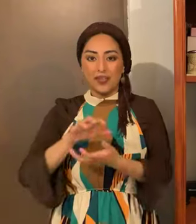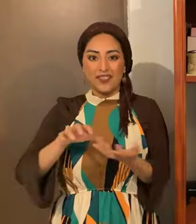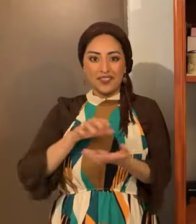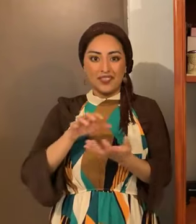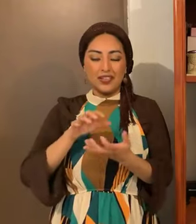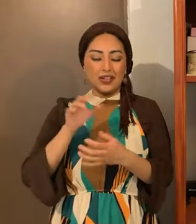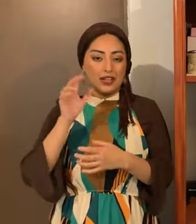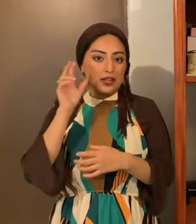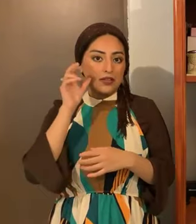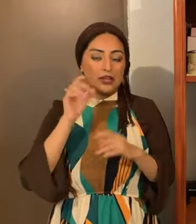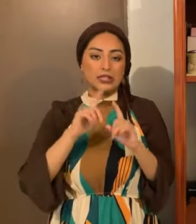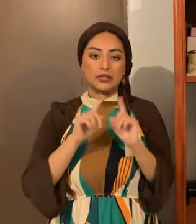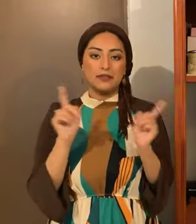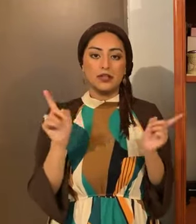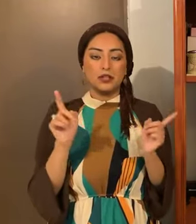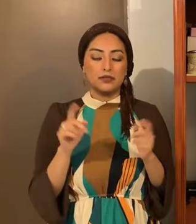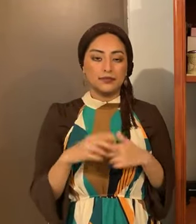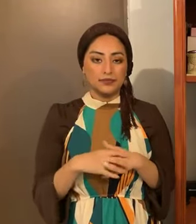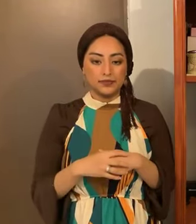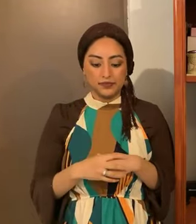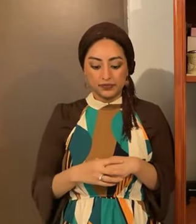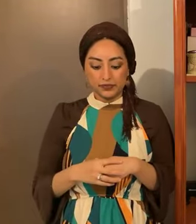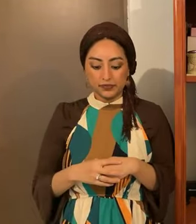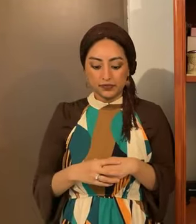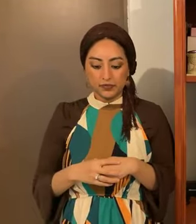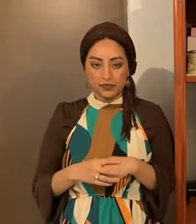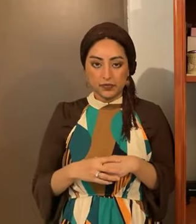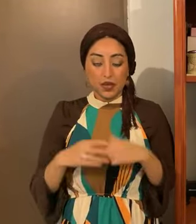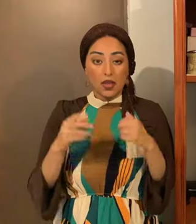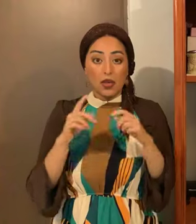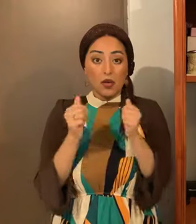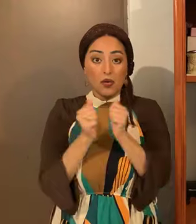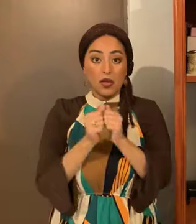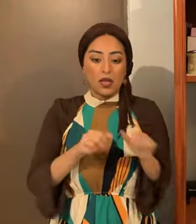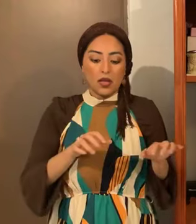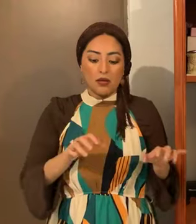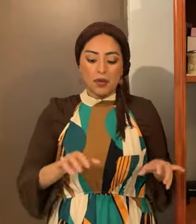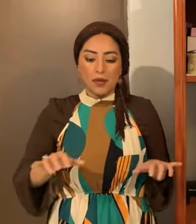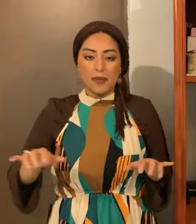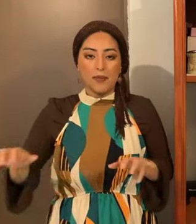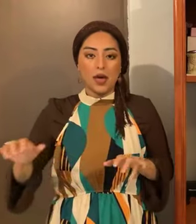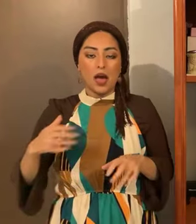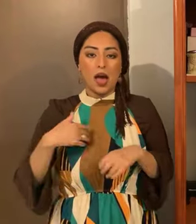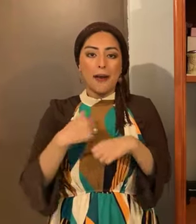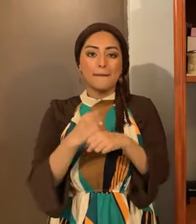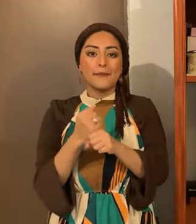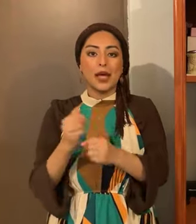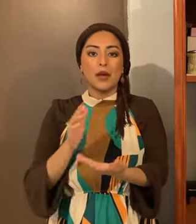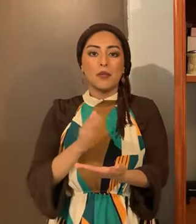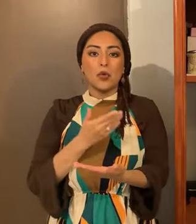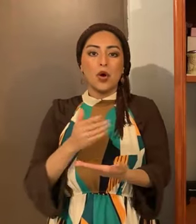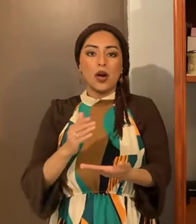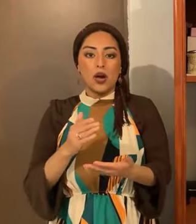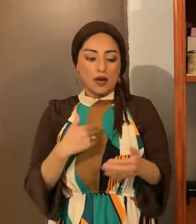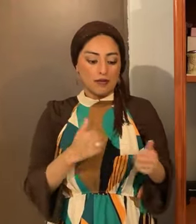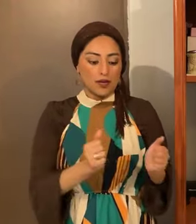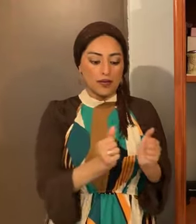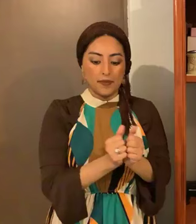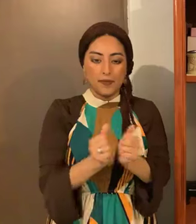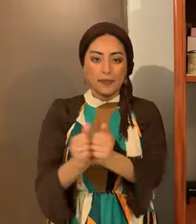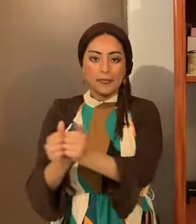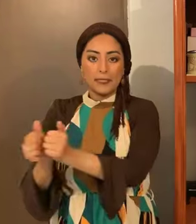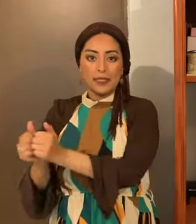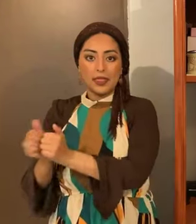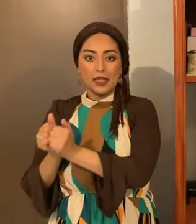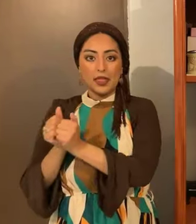si se dieron cuenta, lo que hice fue, con acordes, hacer una armonía. Por supuesto, estos acordes son